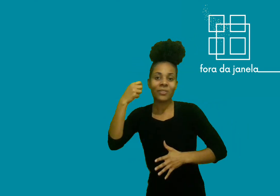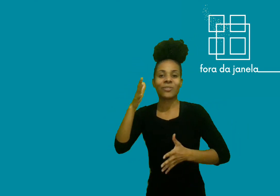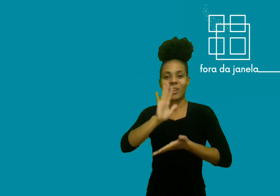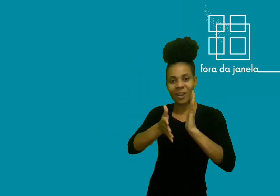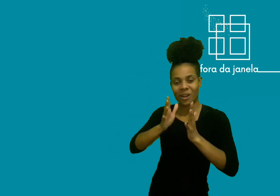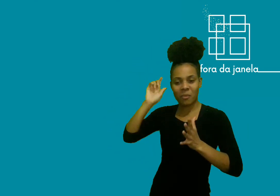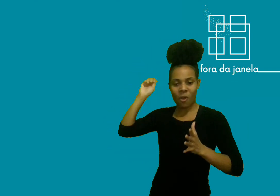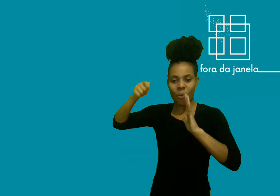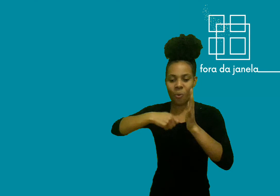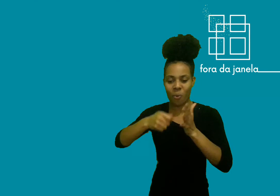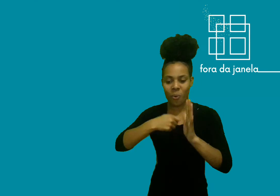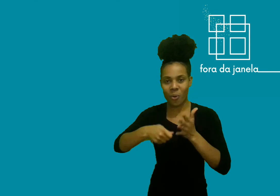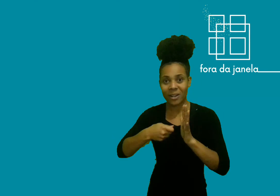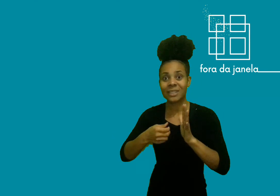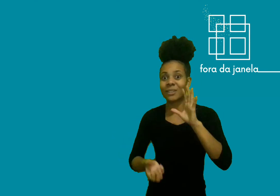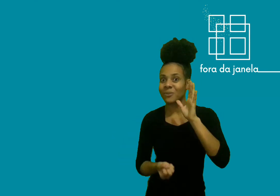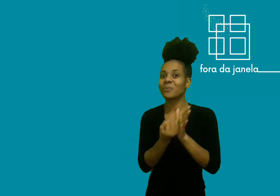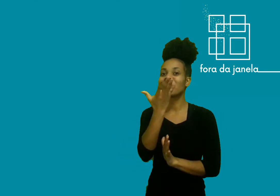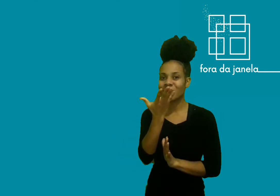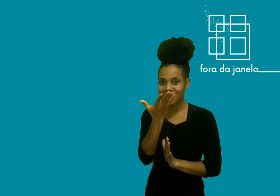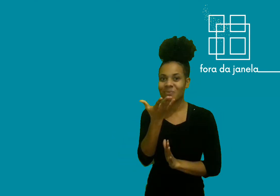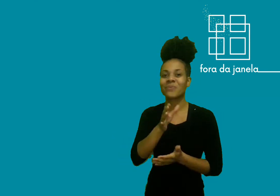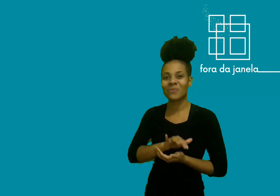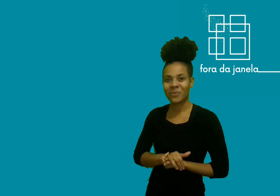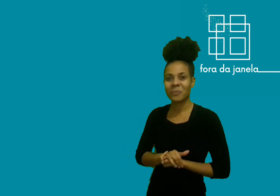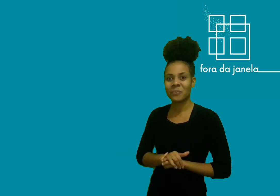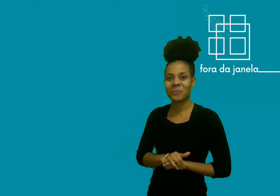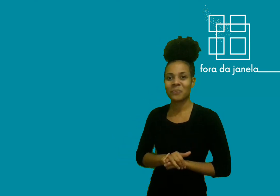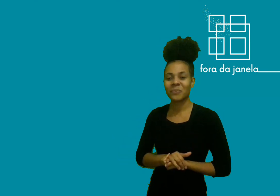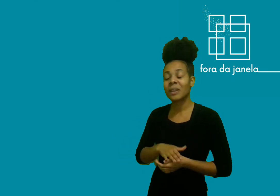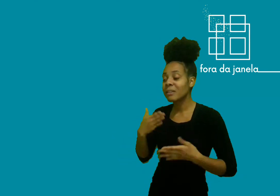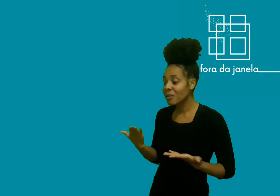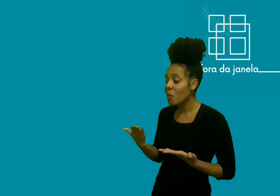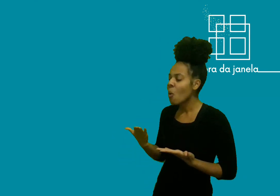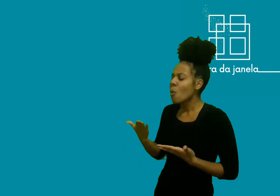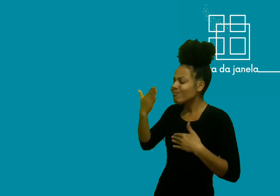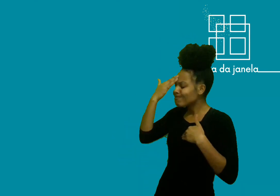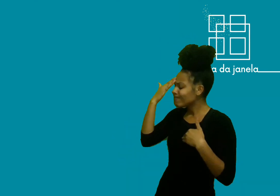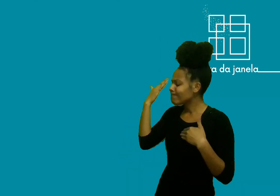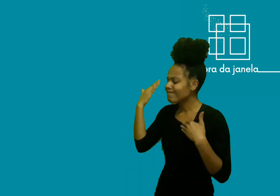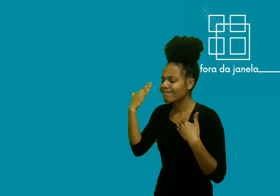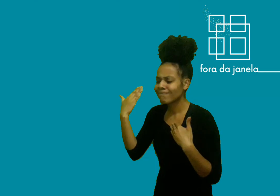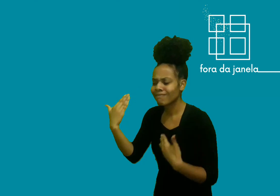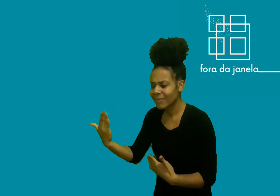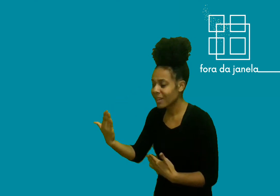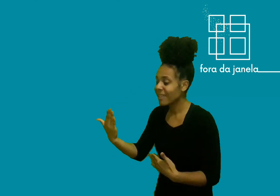primeiro agradecer a sua presença aqui, né? Falar que você é muito bem-vinda, te parabenizar pelo trabalho que você é